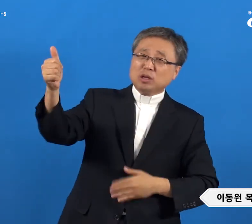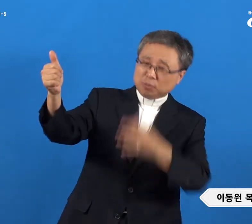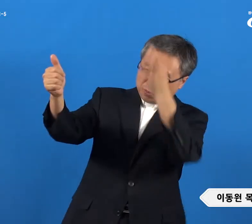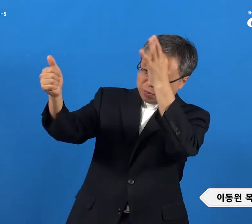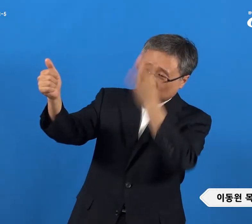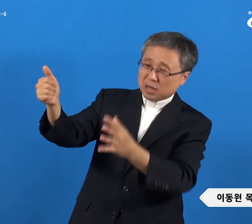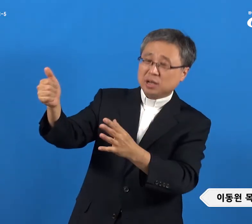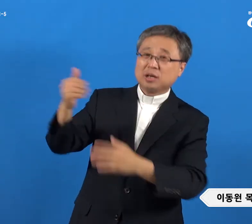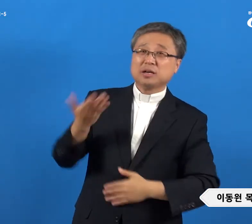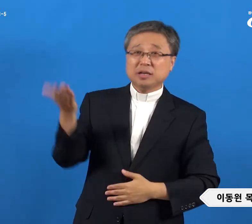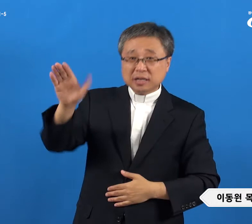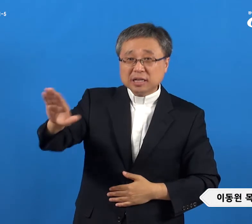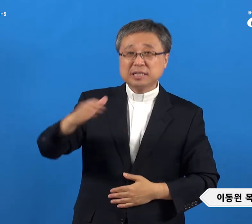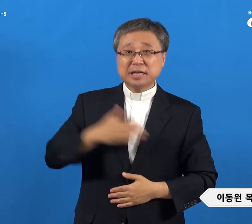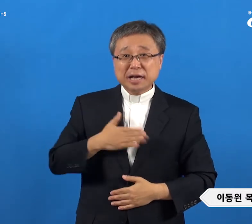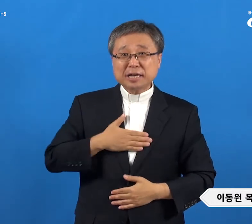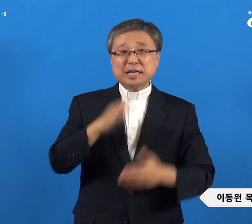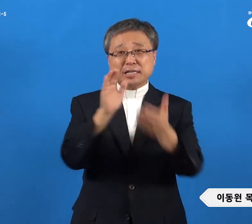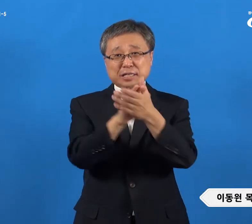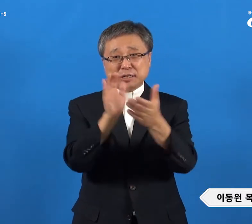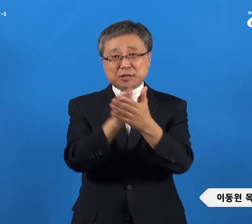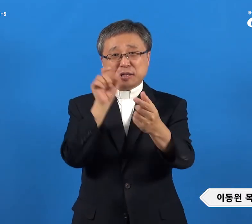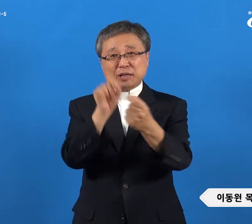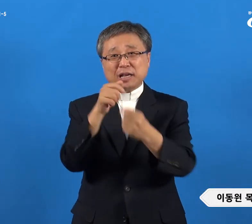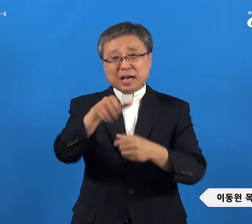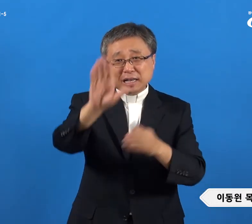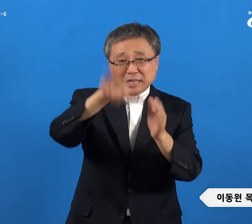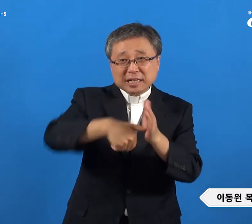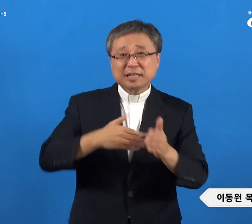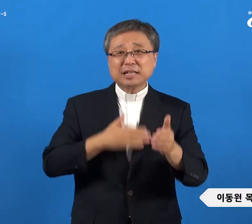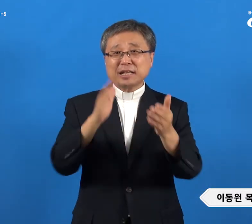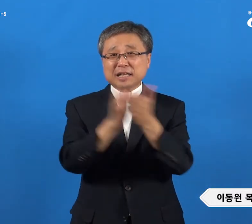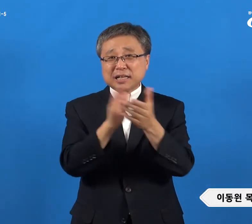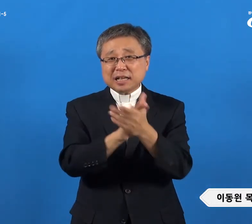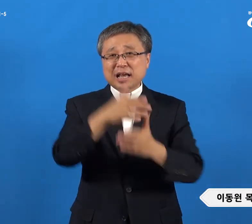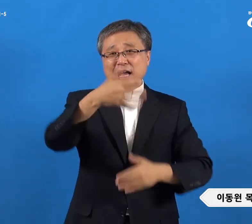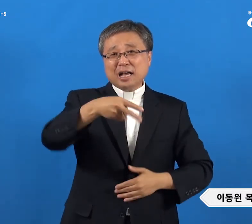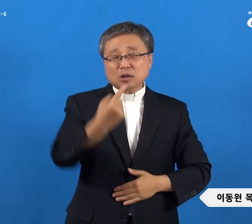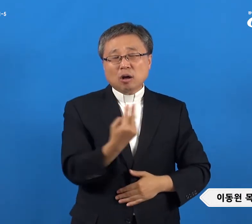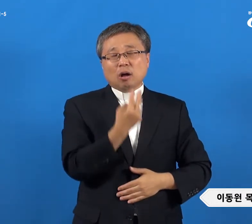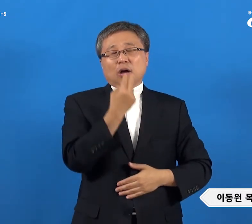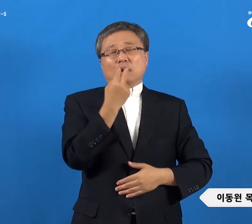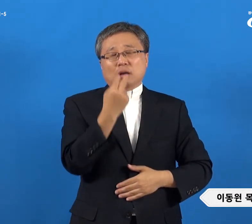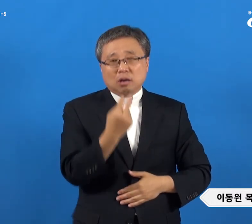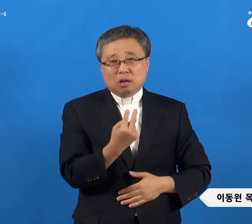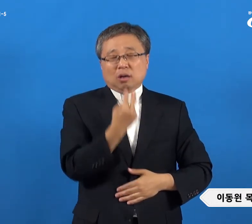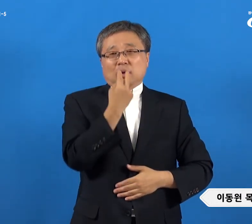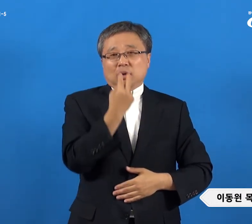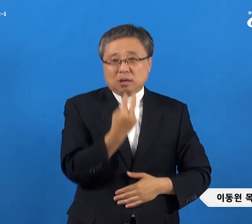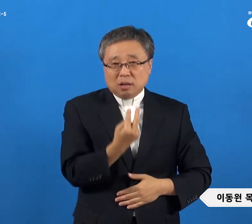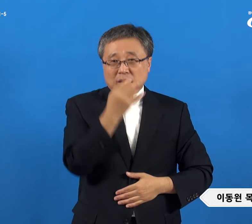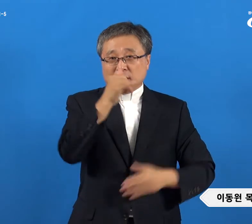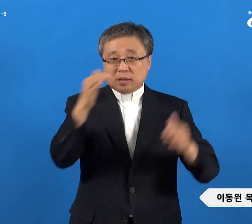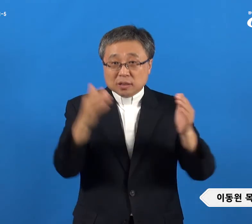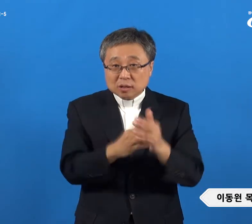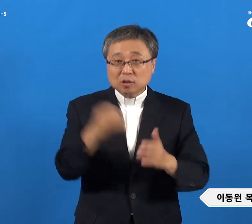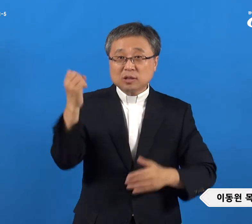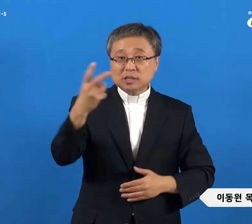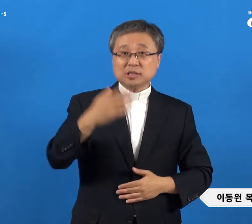죄송합니다. 그러나 제가 제 친구 곁에 갔을 때 내 친구는 아직도 숨이 붙어 있었습니다. 그리고 저에게 뭐라고